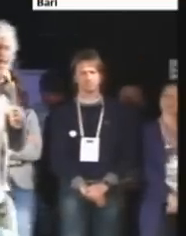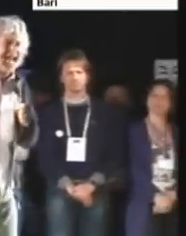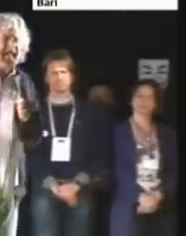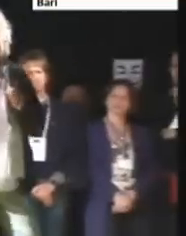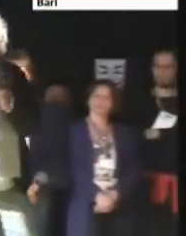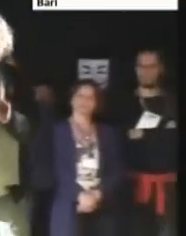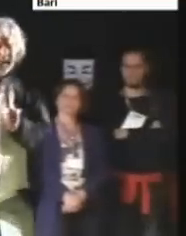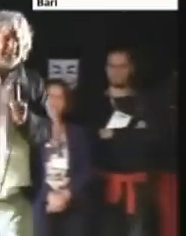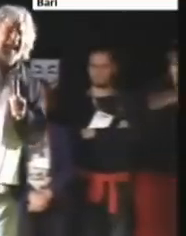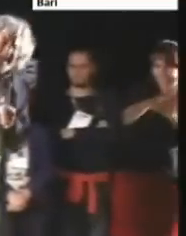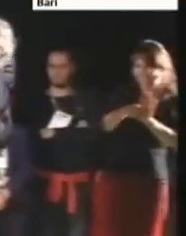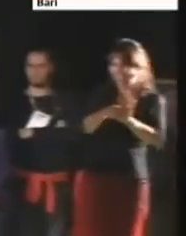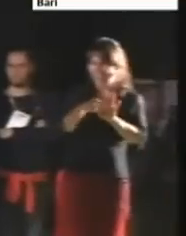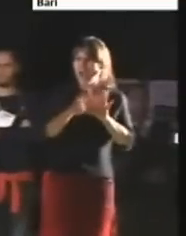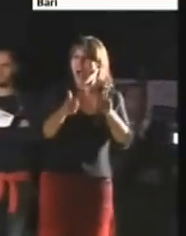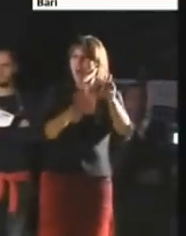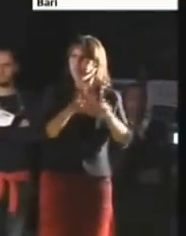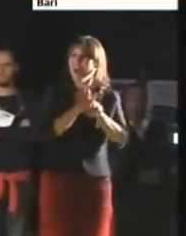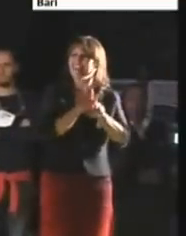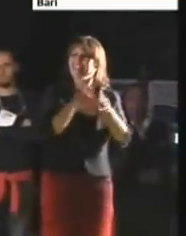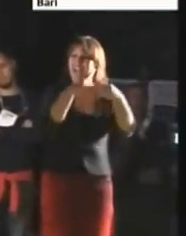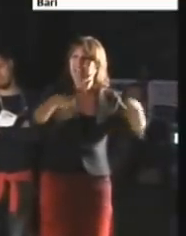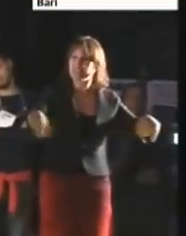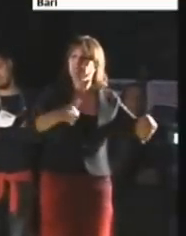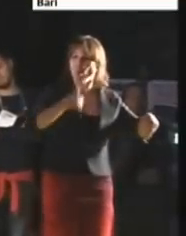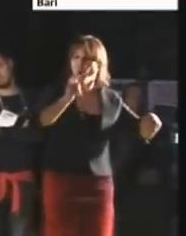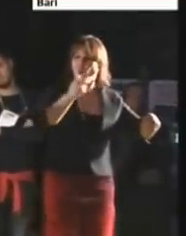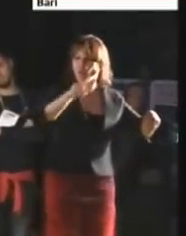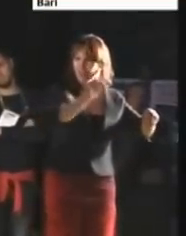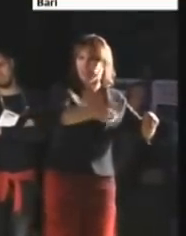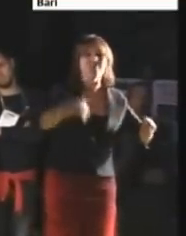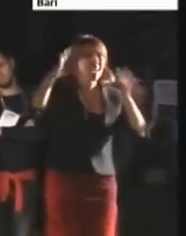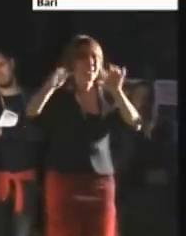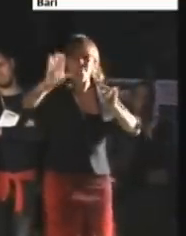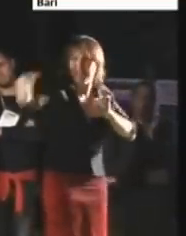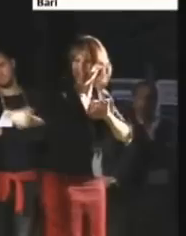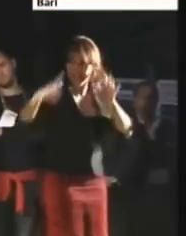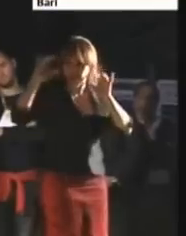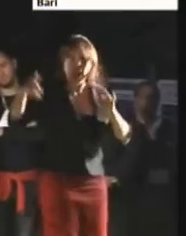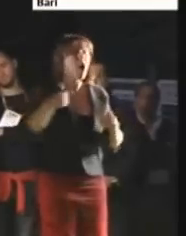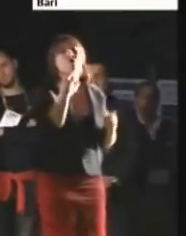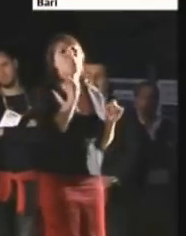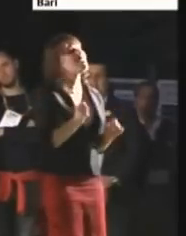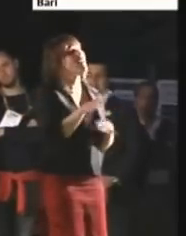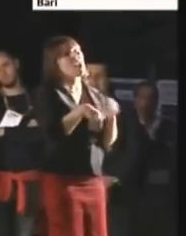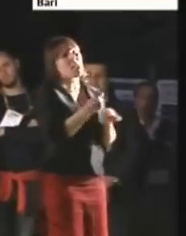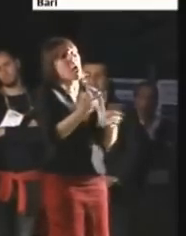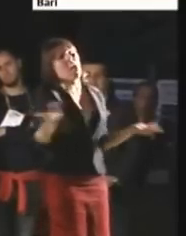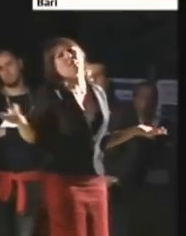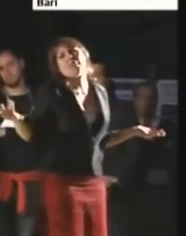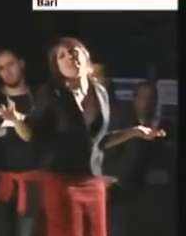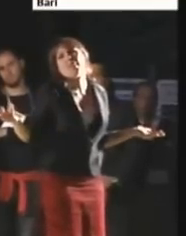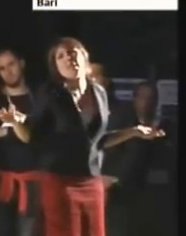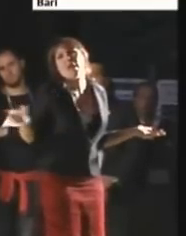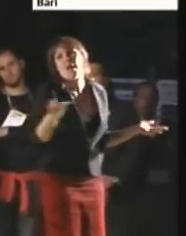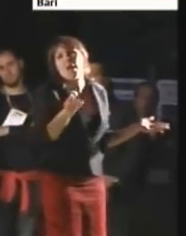dovevano votare gli appalti dell'Expo. Allora noi cosa abbiamo fatto? Chiamati i carabinieri, non possiamo fare niente, si sono